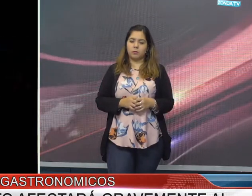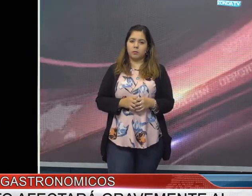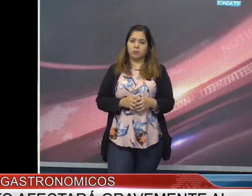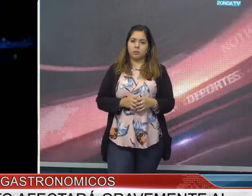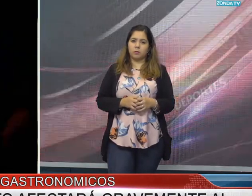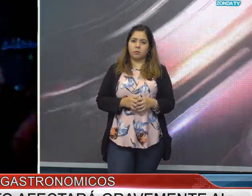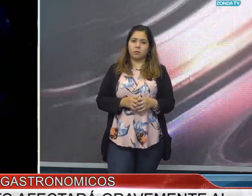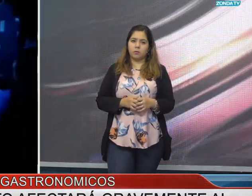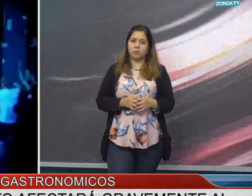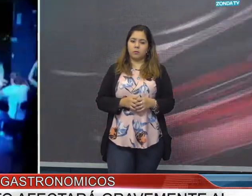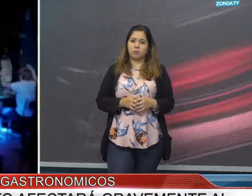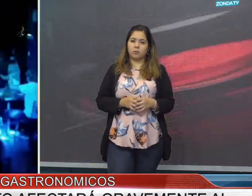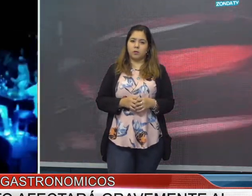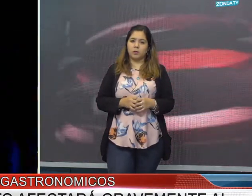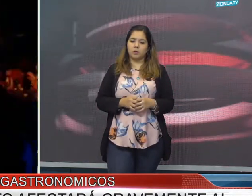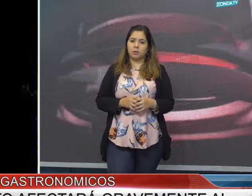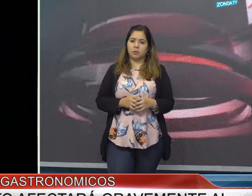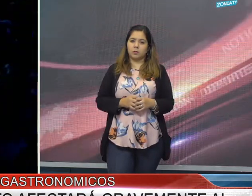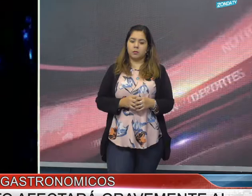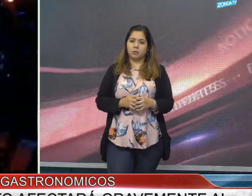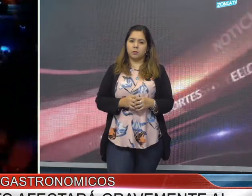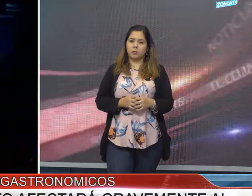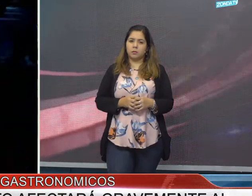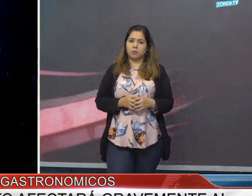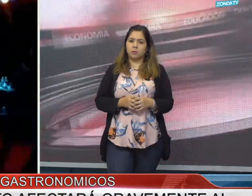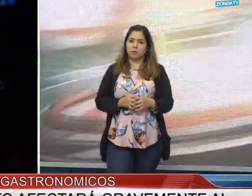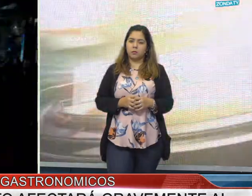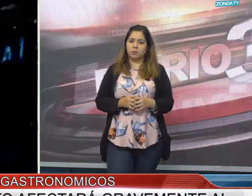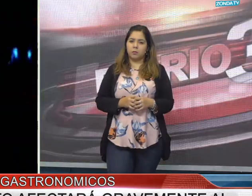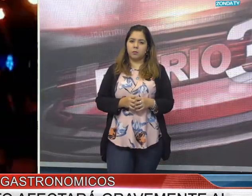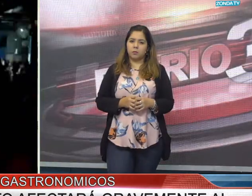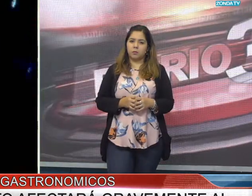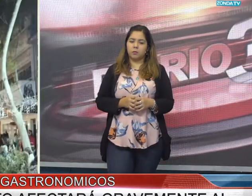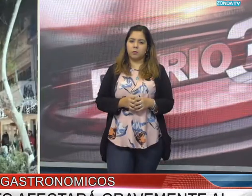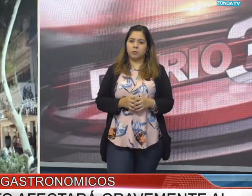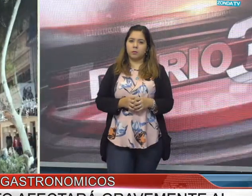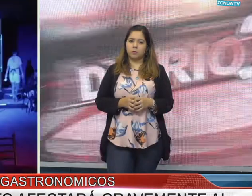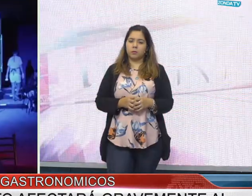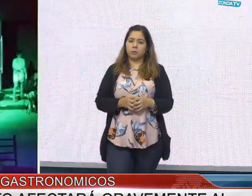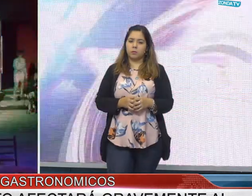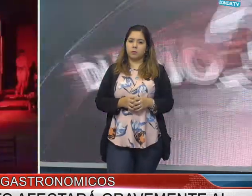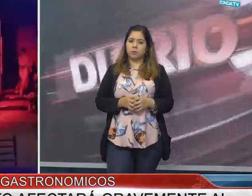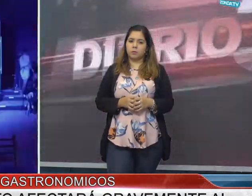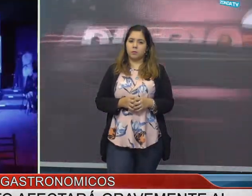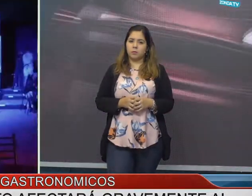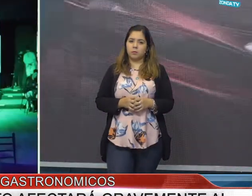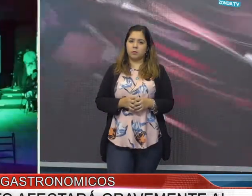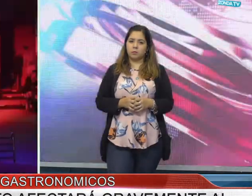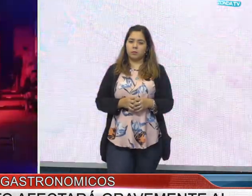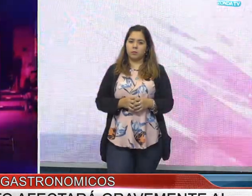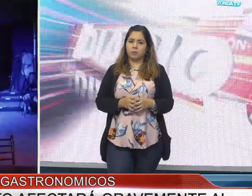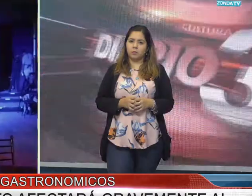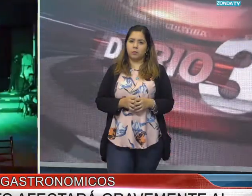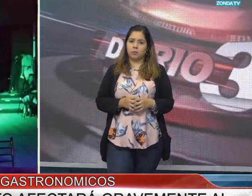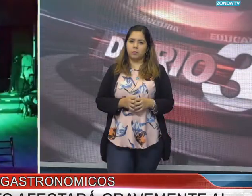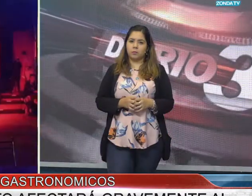pero a ver qué ayuda no vamos a recibir, porque no podemos seguir cerrando. Les pregunto a los funcionarios, que me lo